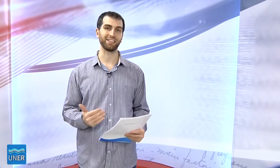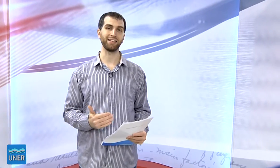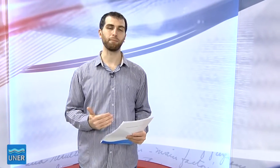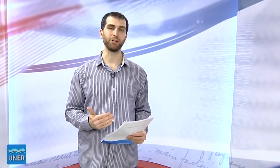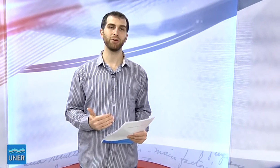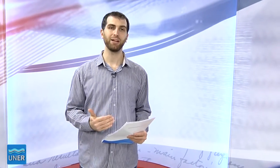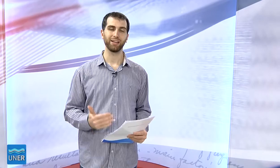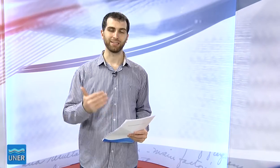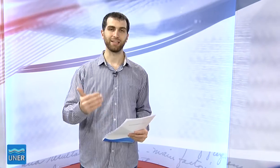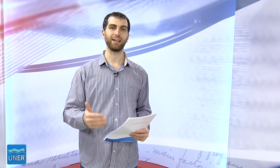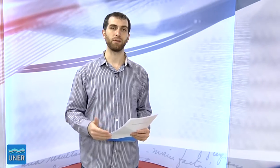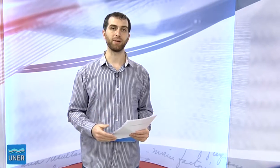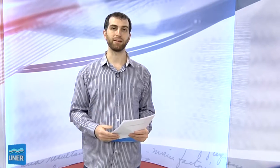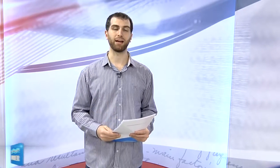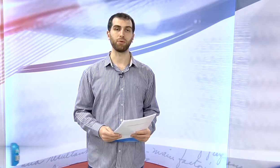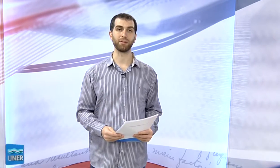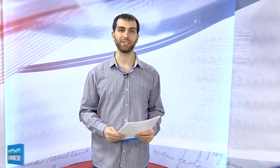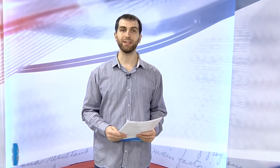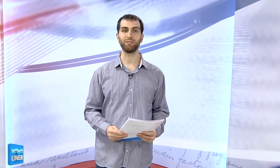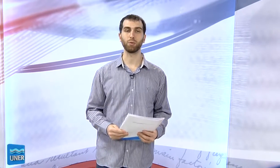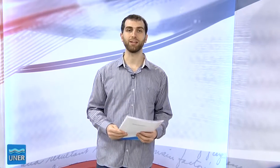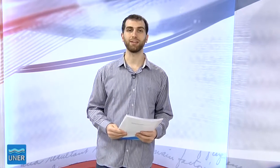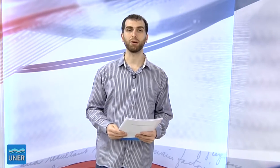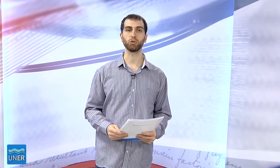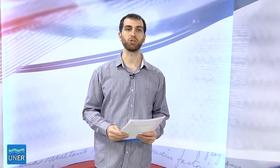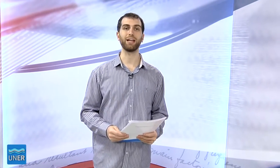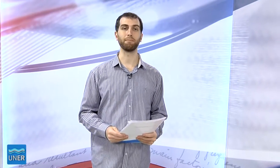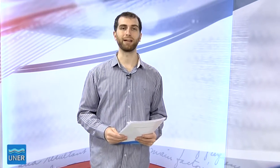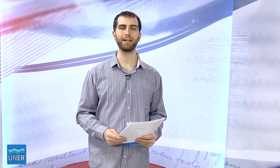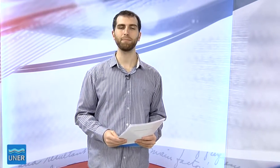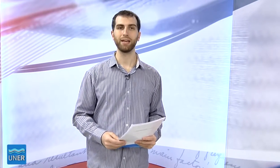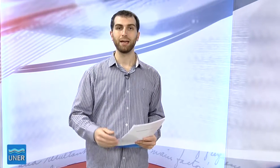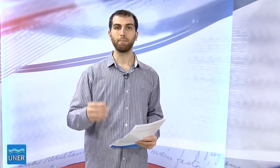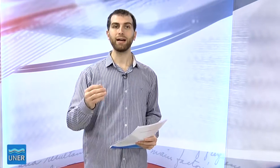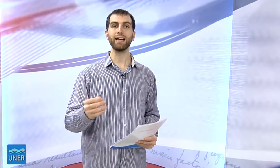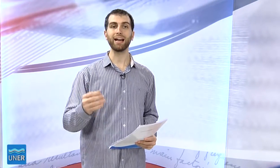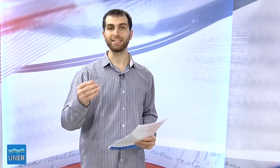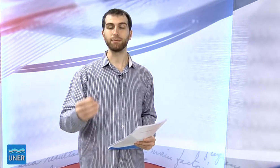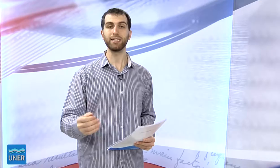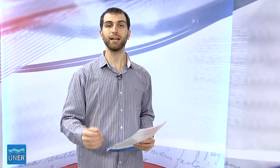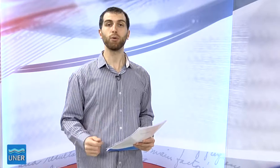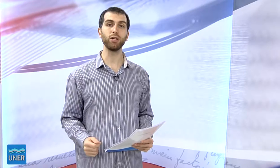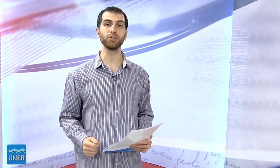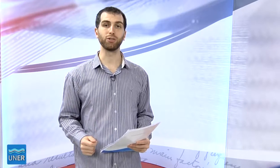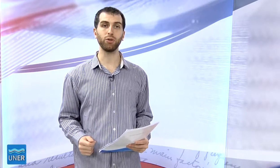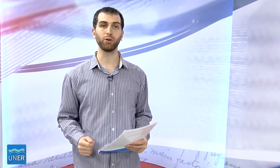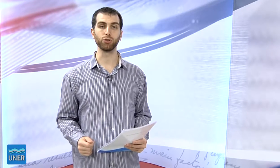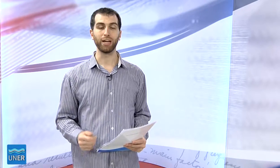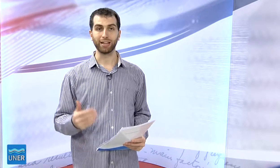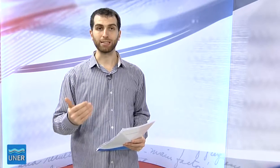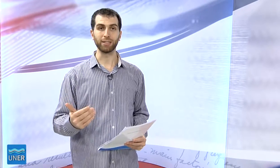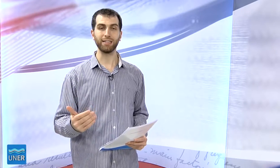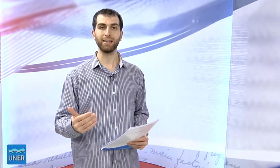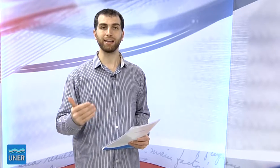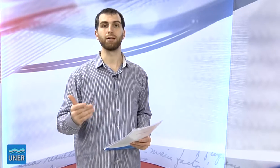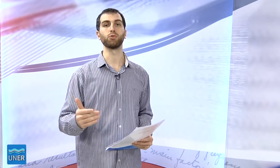Señas Argentina-Español, que se da en nuestra universidad, en la Facultad de Trabajo Social en Paraná, para accesibilizar los videos históricos